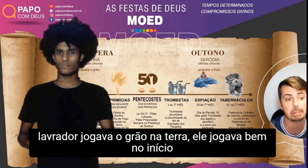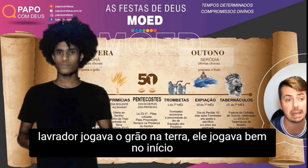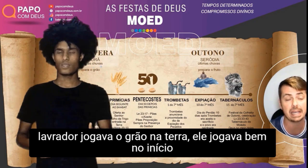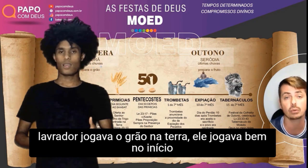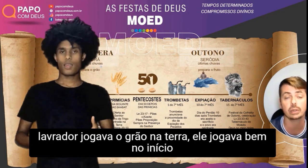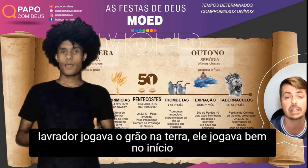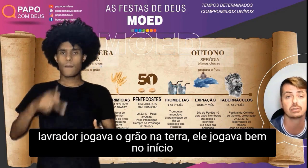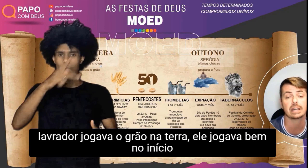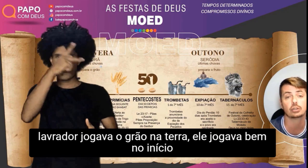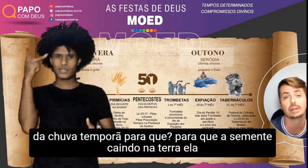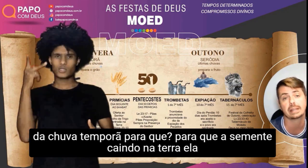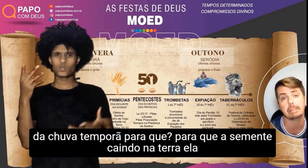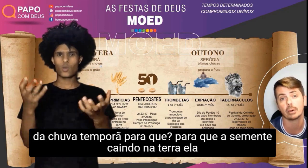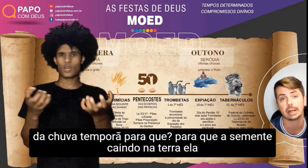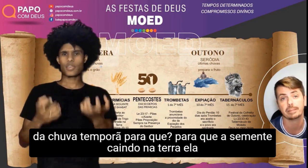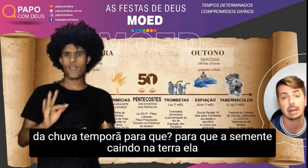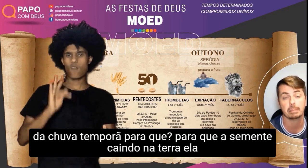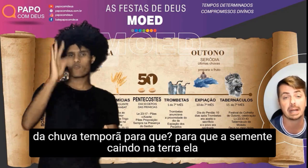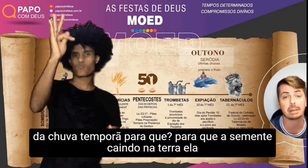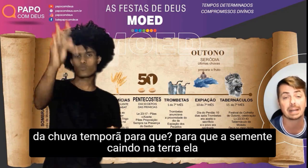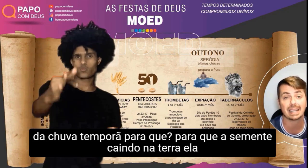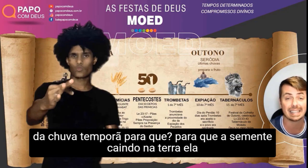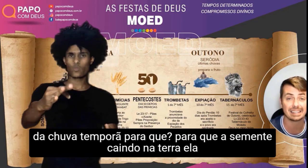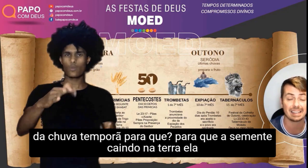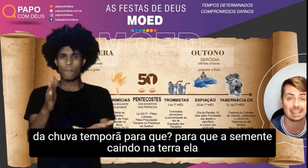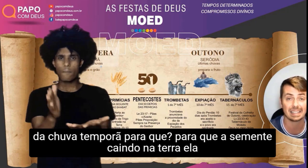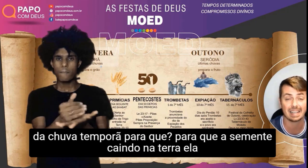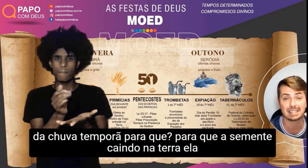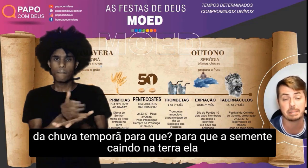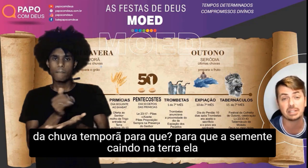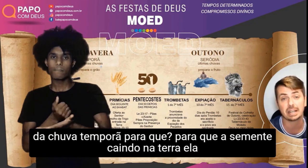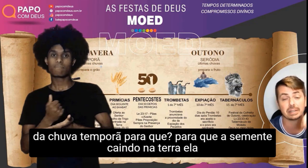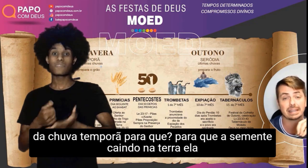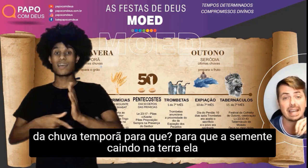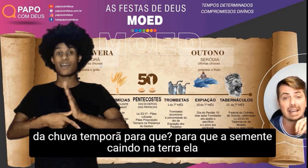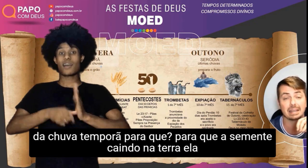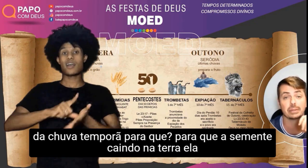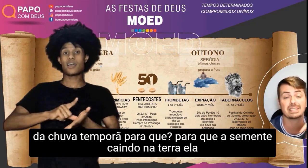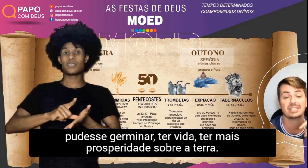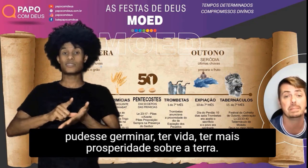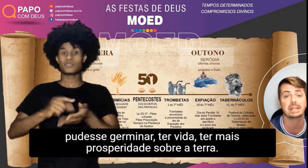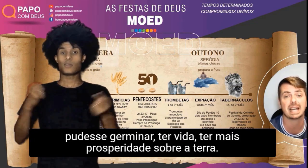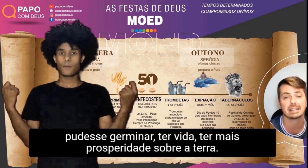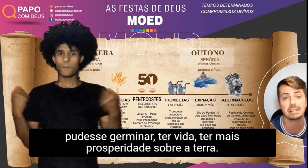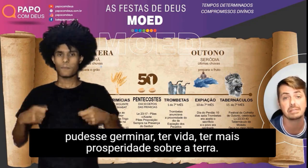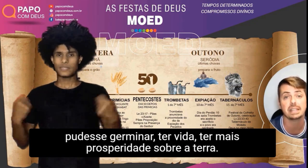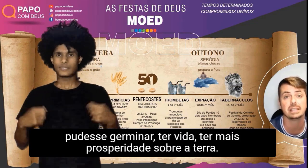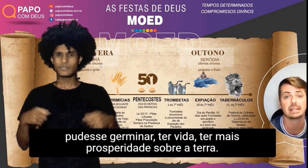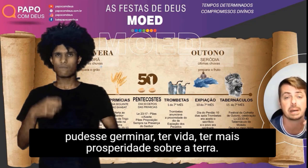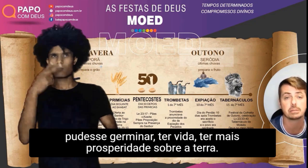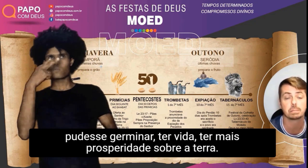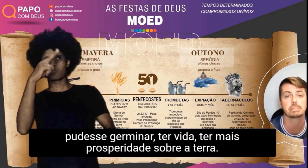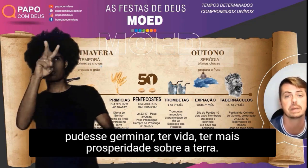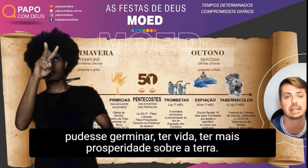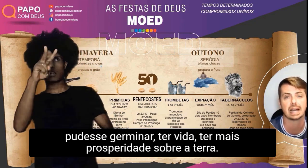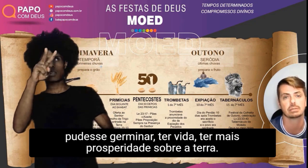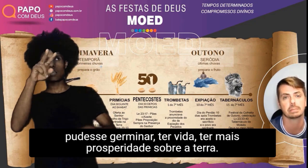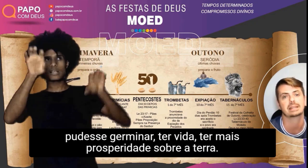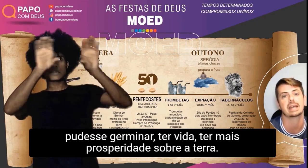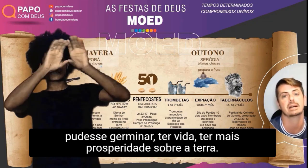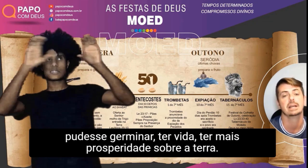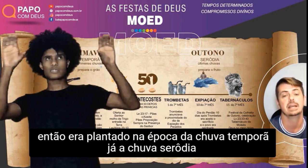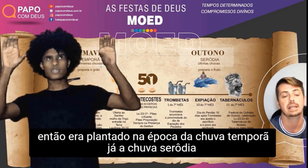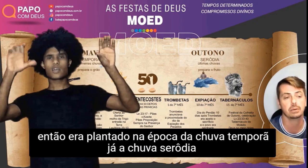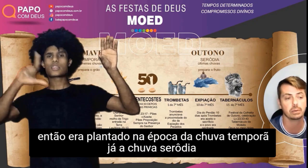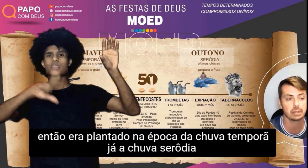ele jogava bem no início da chuva temporã. Para quê? Para que aquela semente caindo na terra, ela pudesse germinar, ter vida, ter mais prosperidade